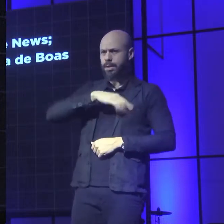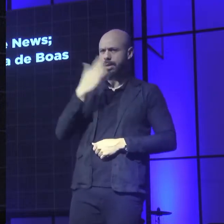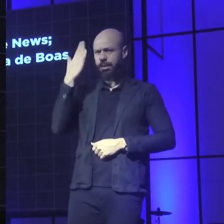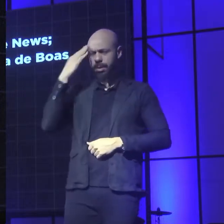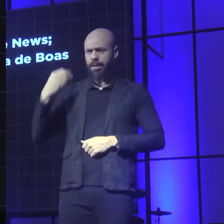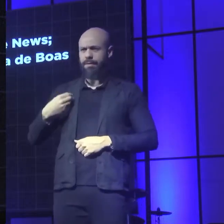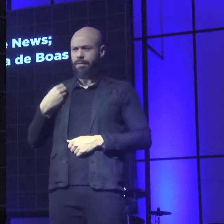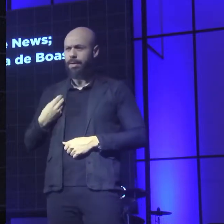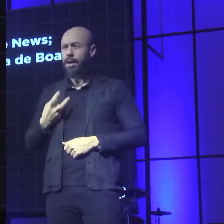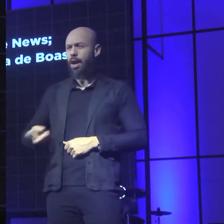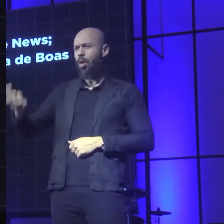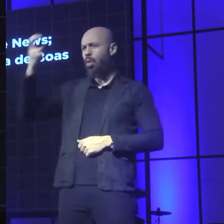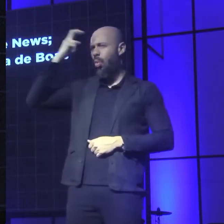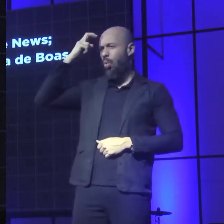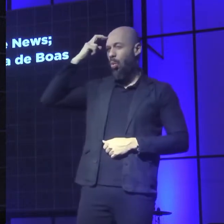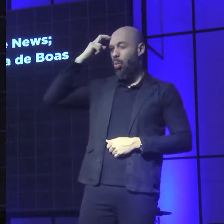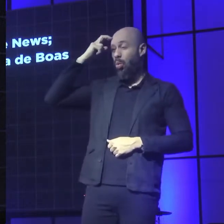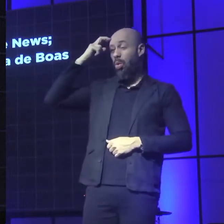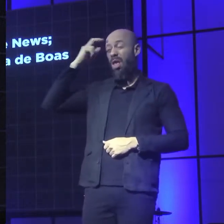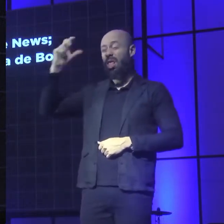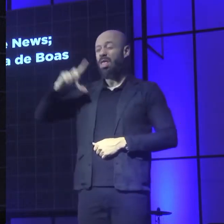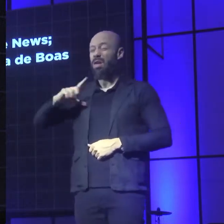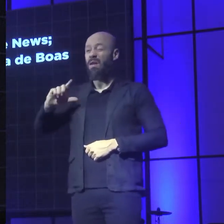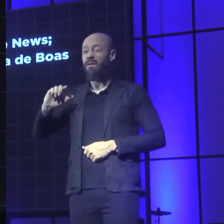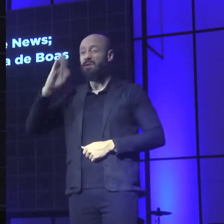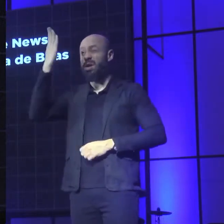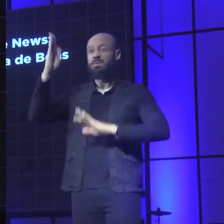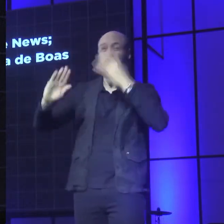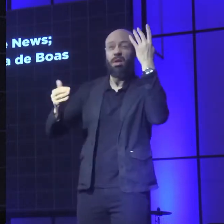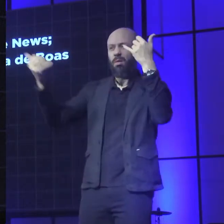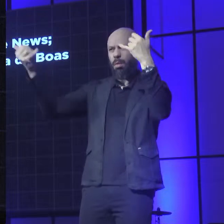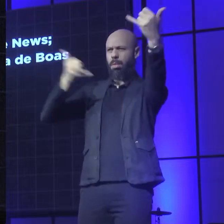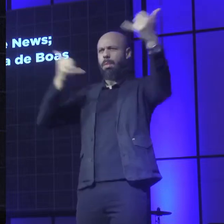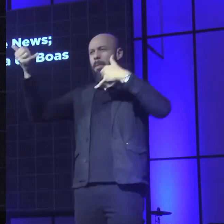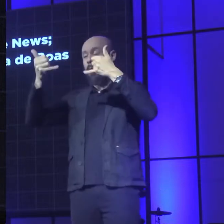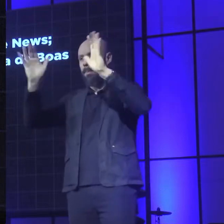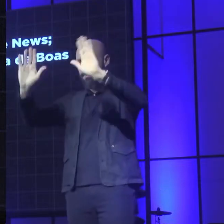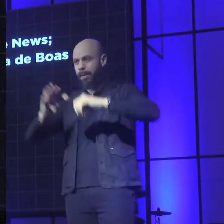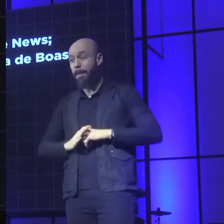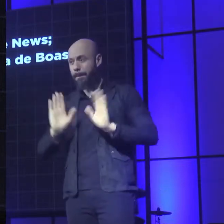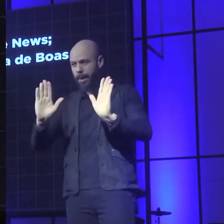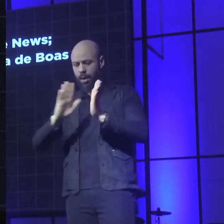cultura está cheia de fake news. Mas quando você se volta para a palavra de Deus,